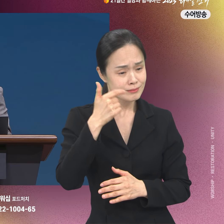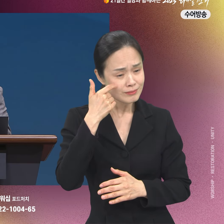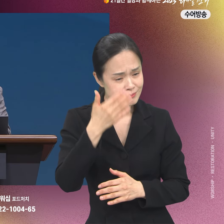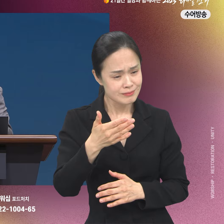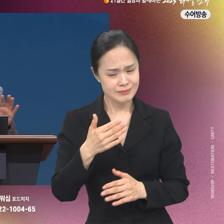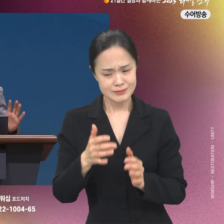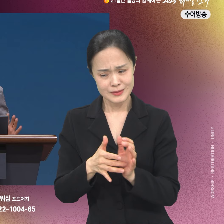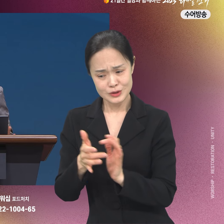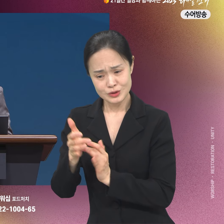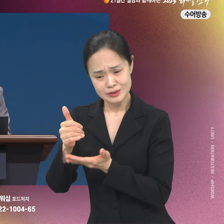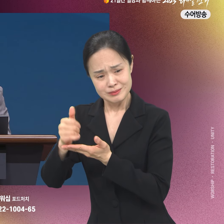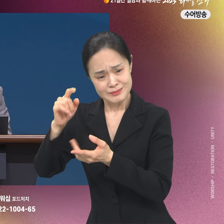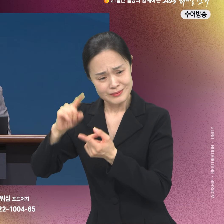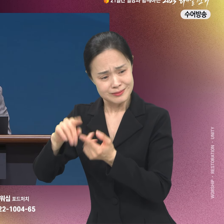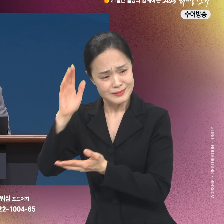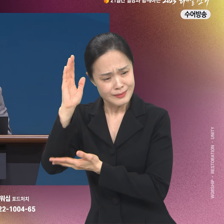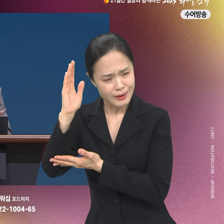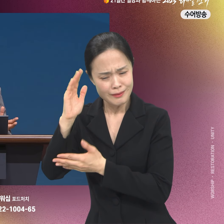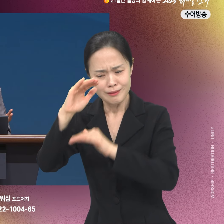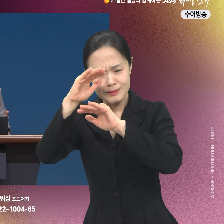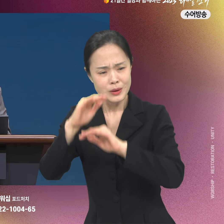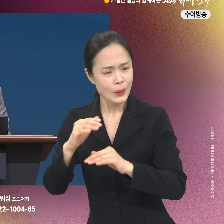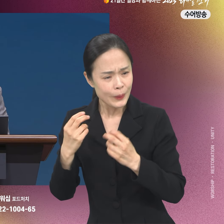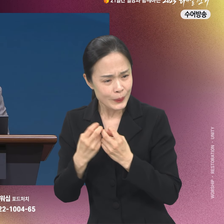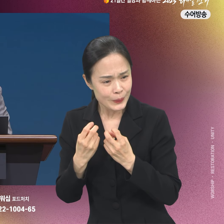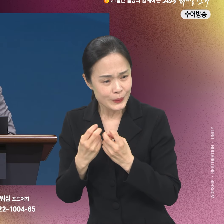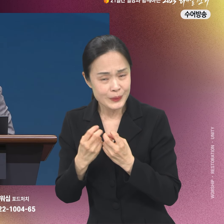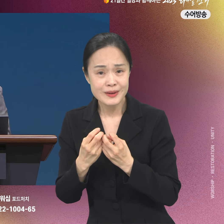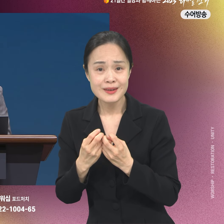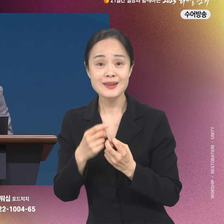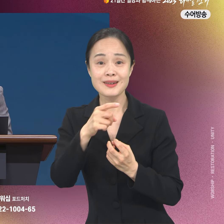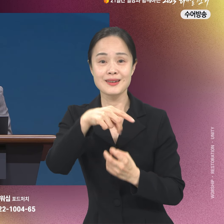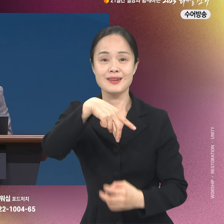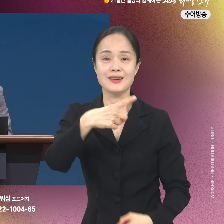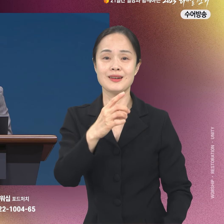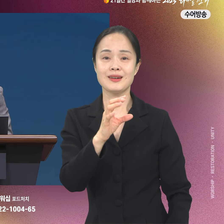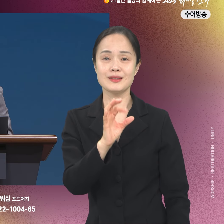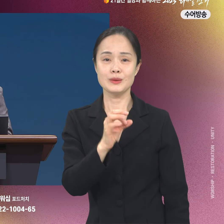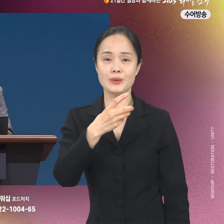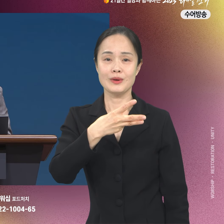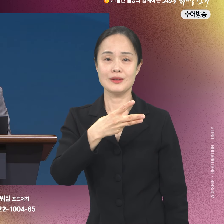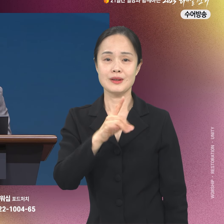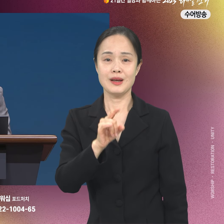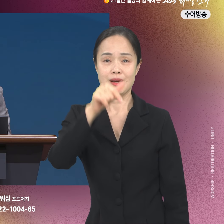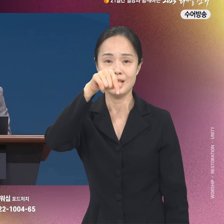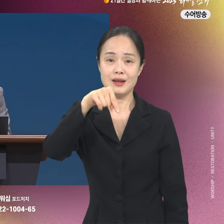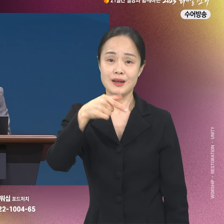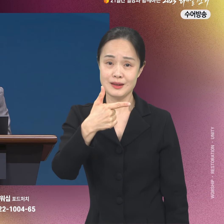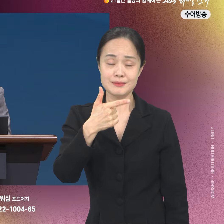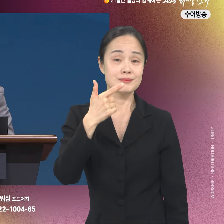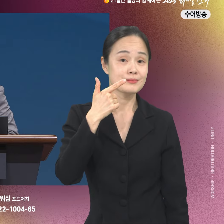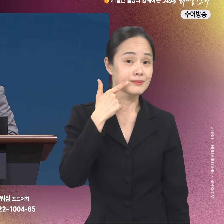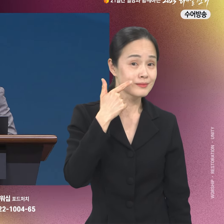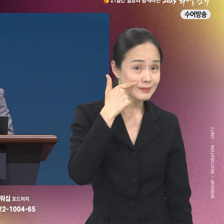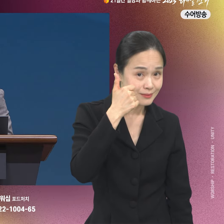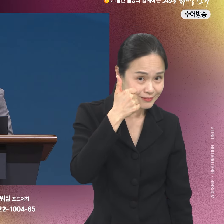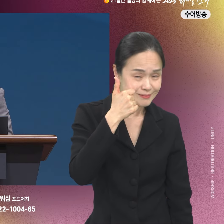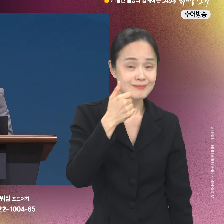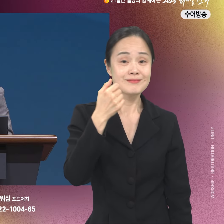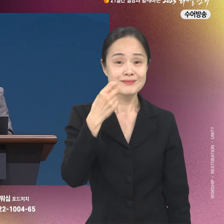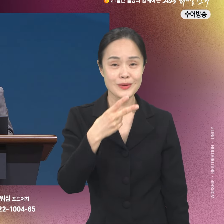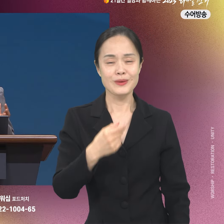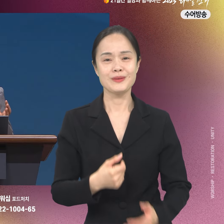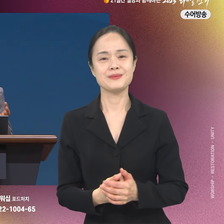우리 송태훈 목사님이 구성해 주신 총신대 그 신학과 교수님들과 성서고고학